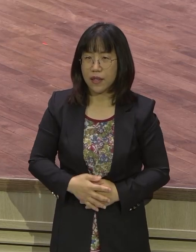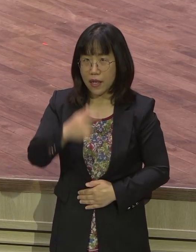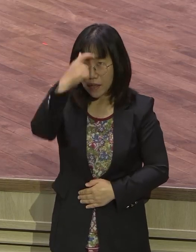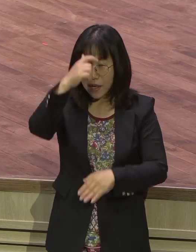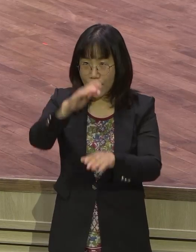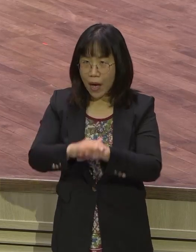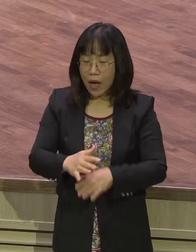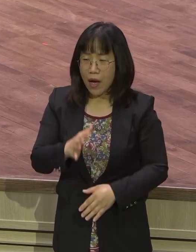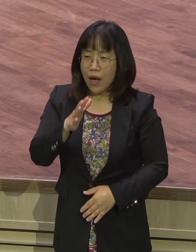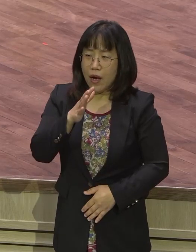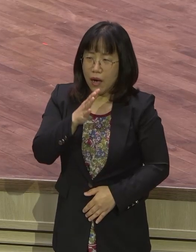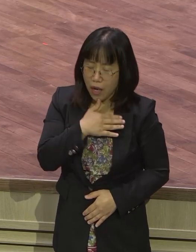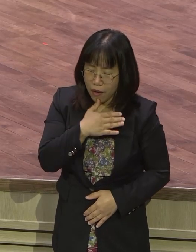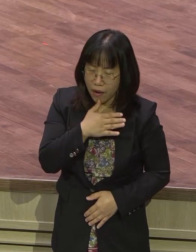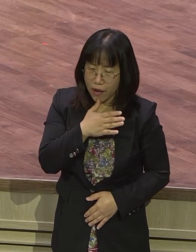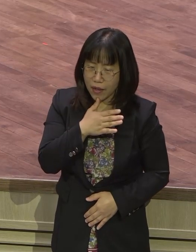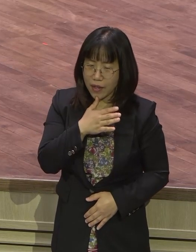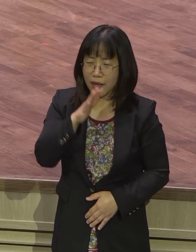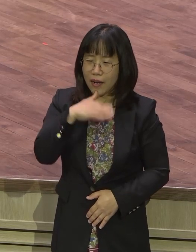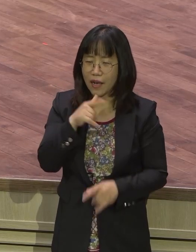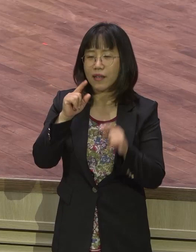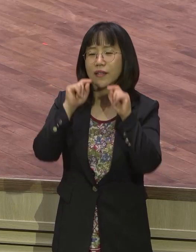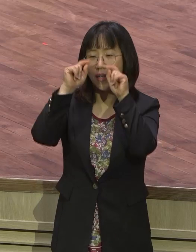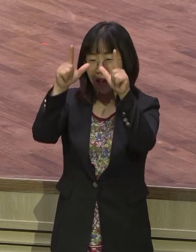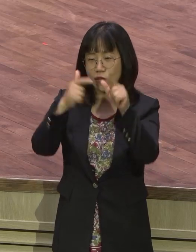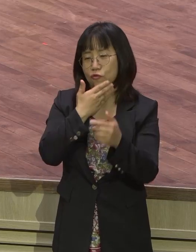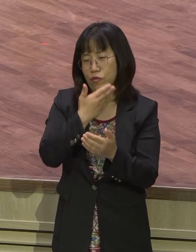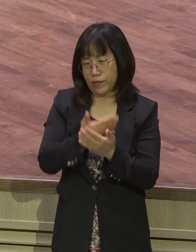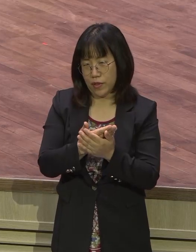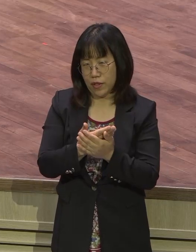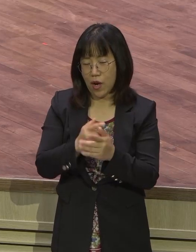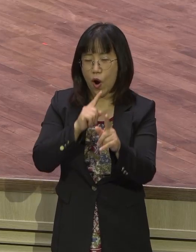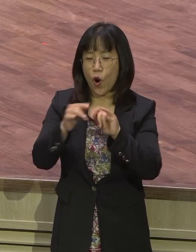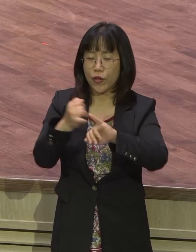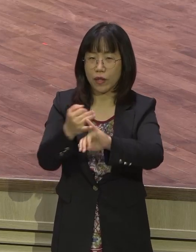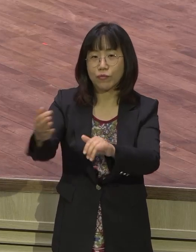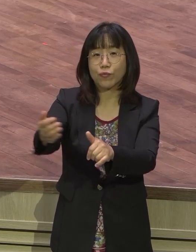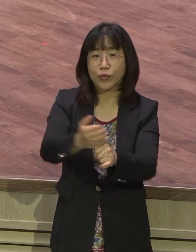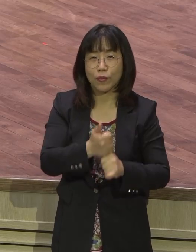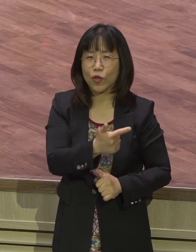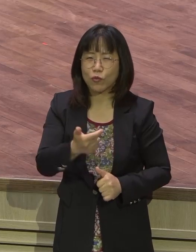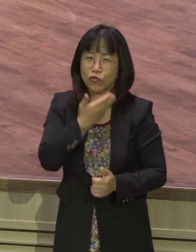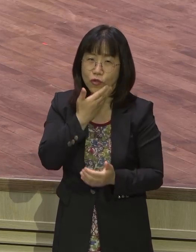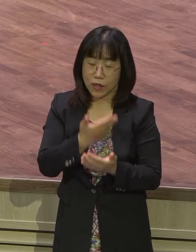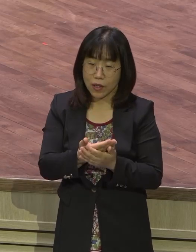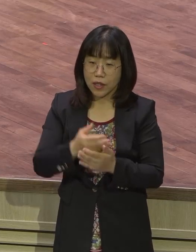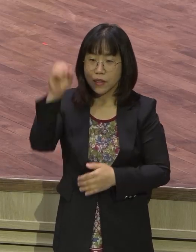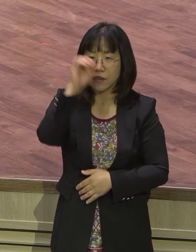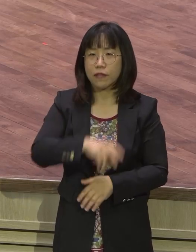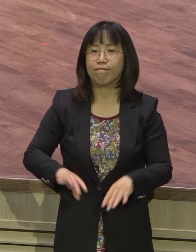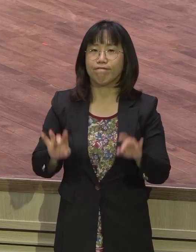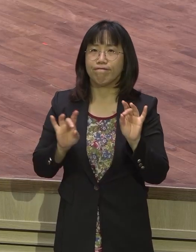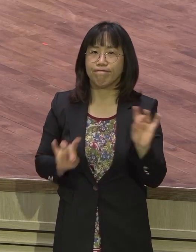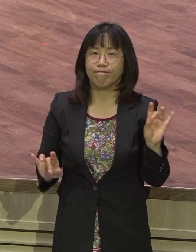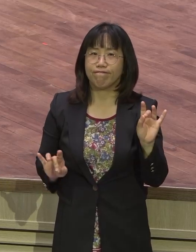가슴속에 이야 이거구나 깨닫는 거예요. 이야 그냥 잡는 거예요. 그냥 앉아있다 간다.